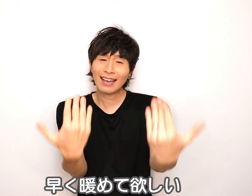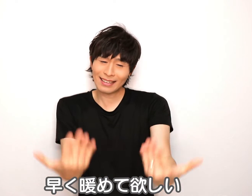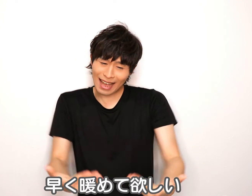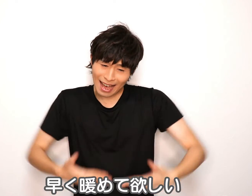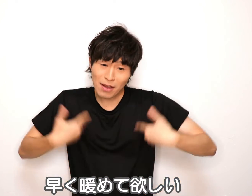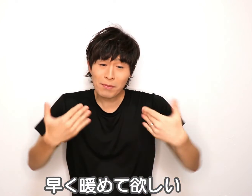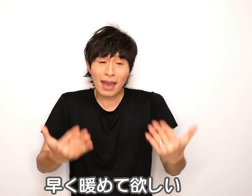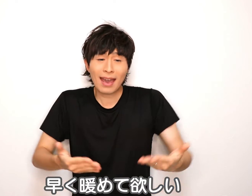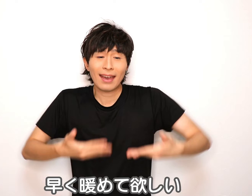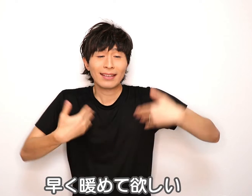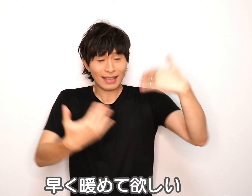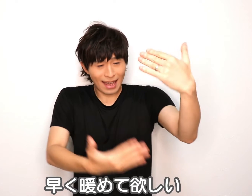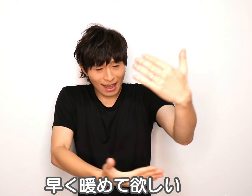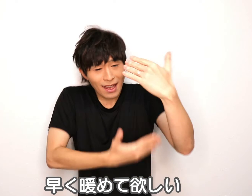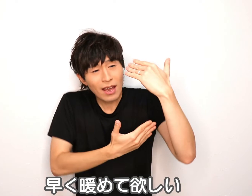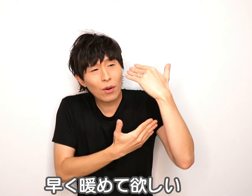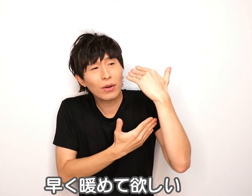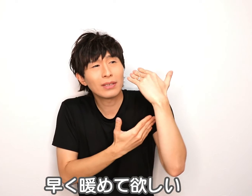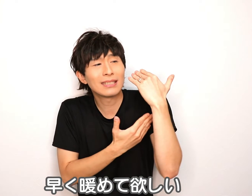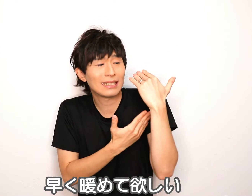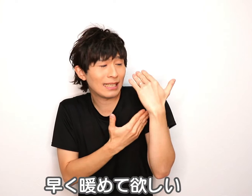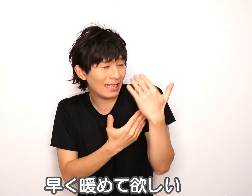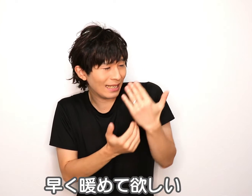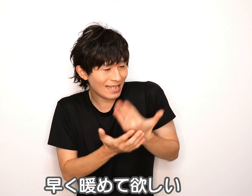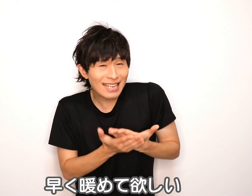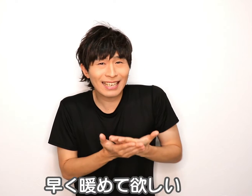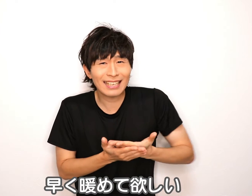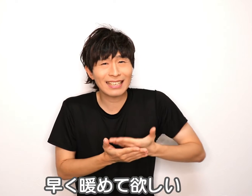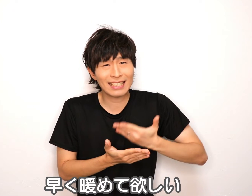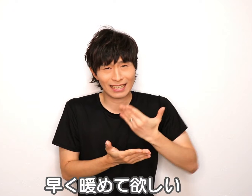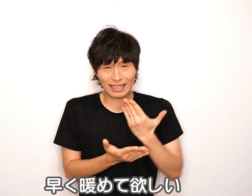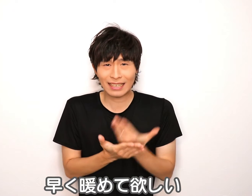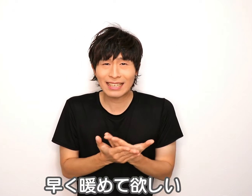温めてほしい。